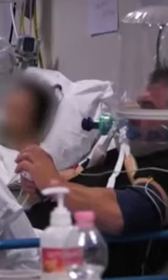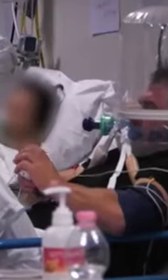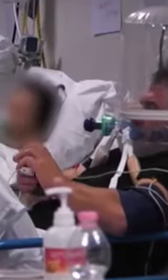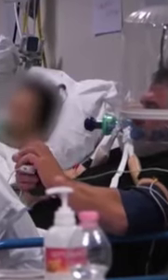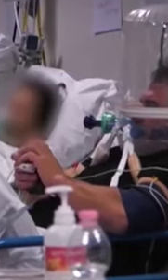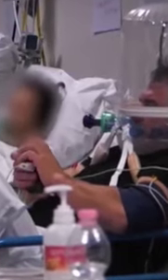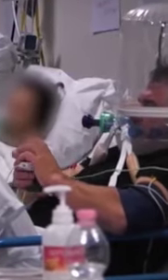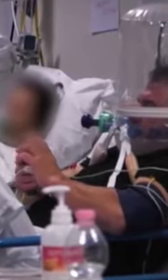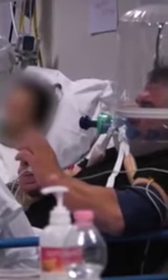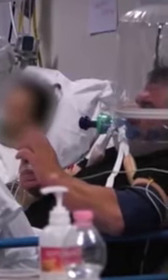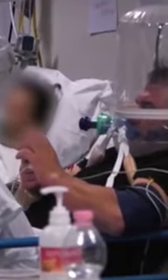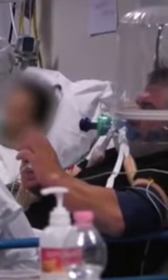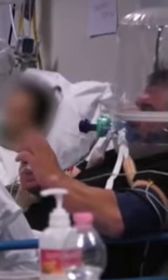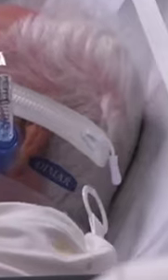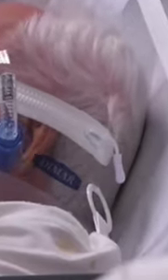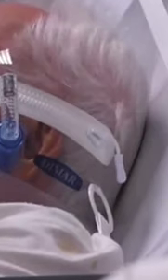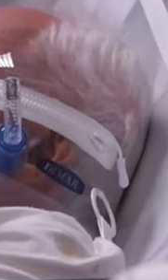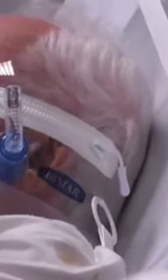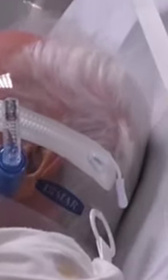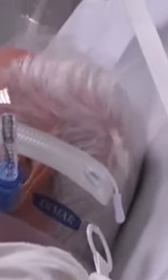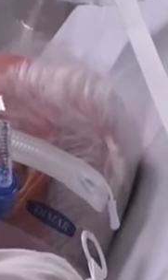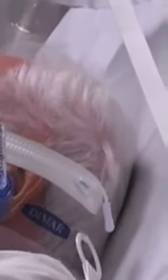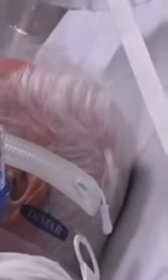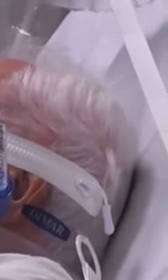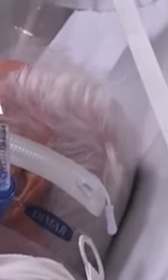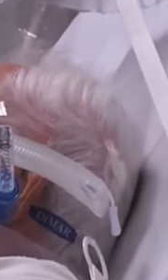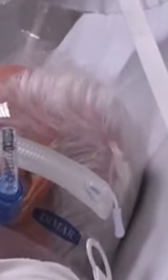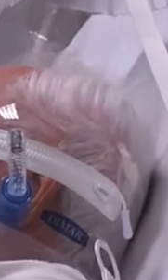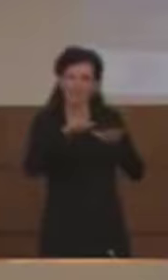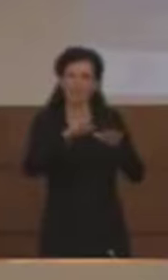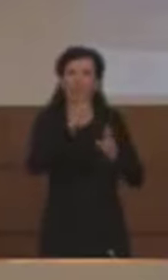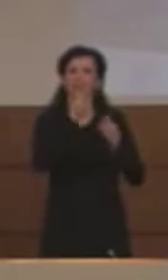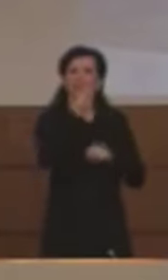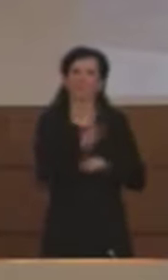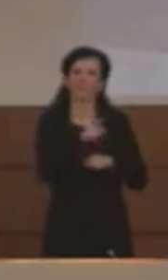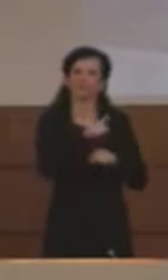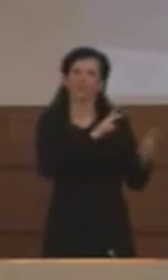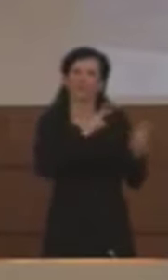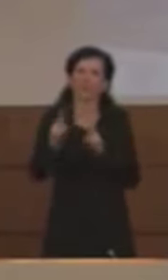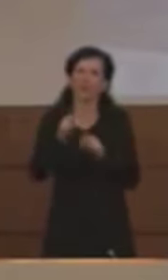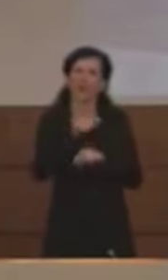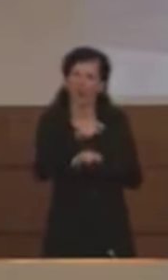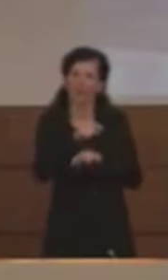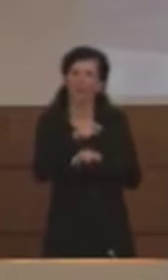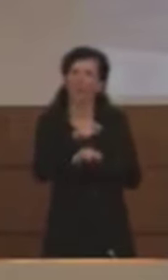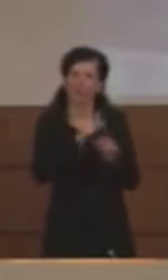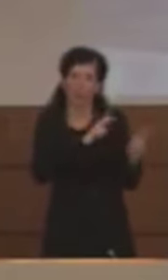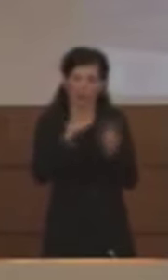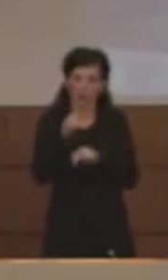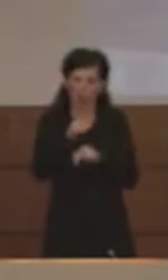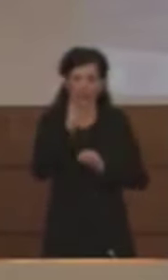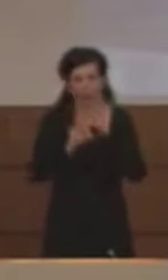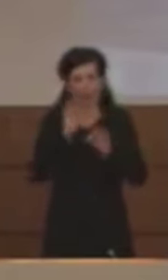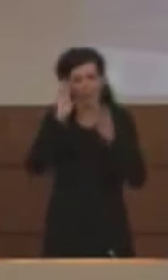pressione sugli ospedali per quanto riguarda le persone ricoverate e le persone ricoverate